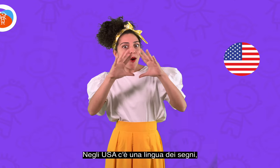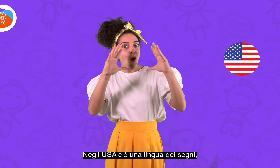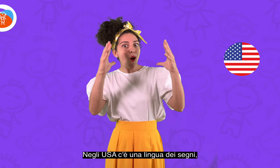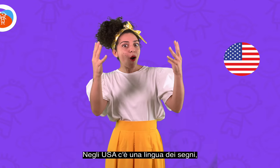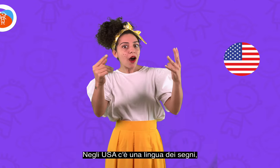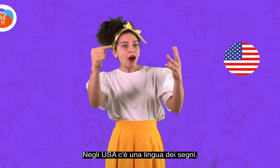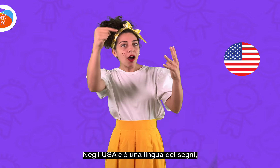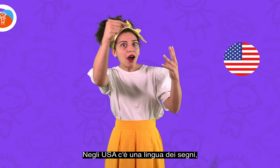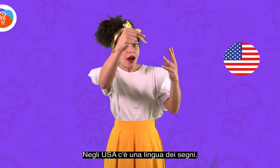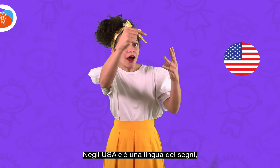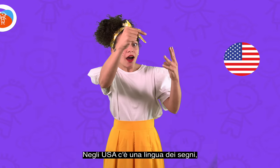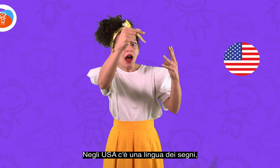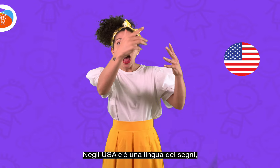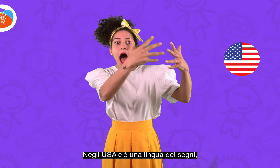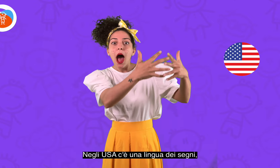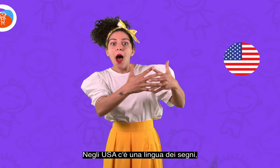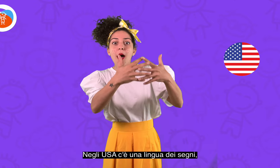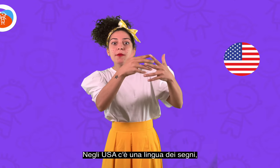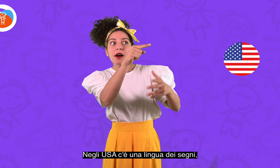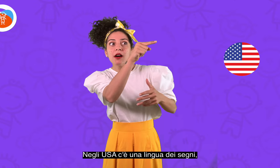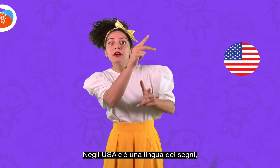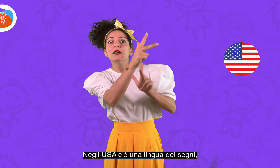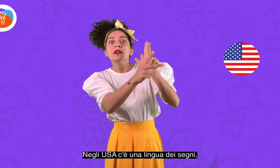Negli USA c'è una lingua dei segni!